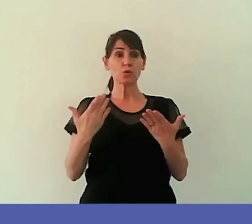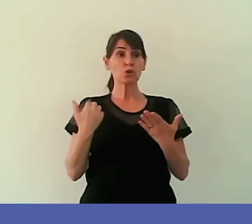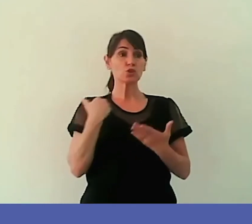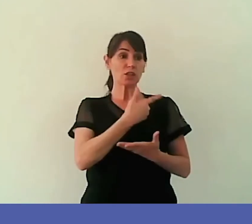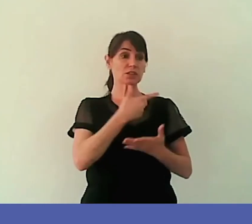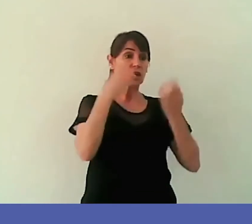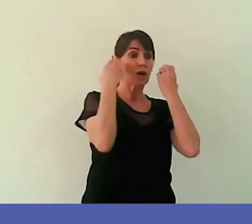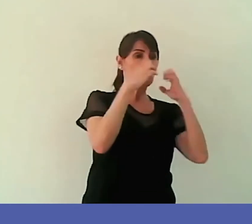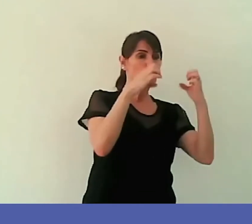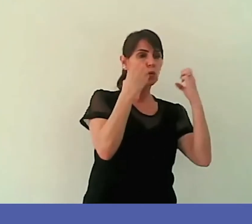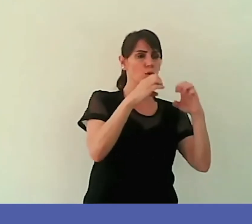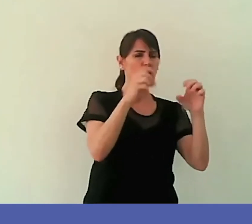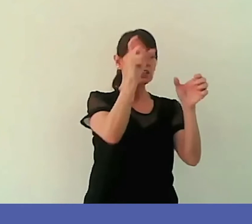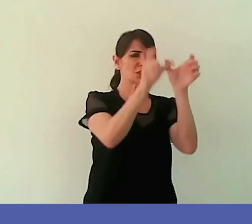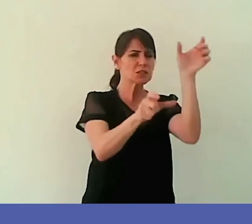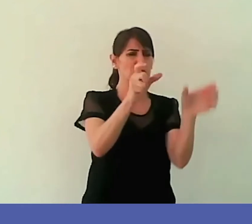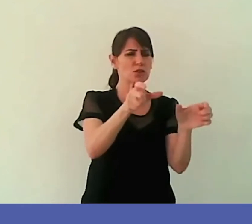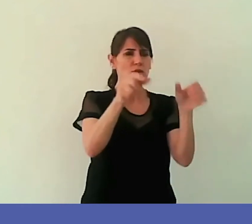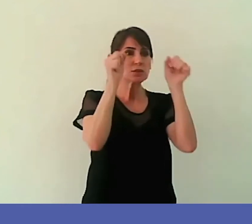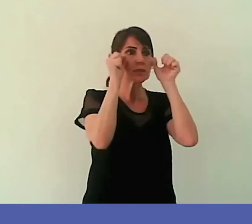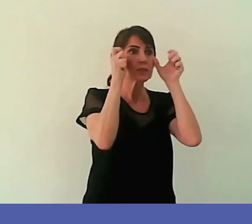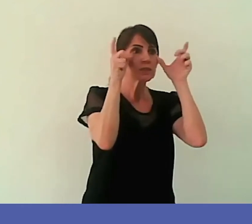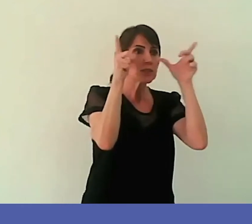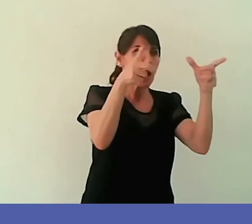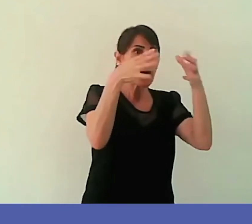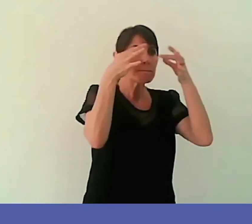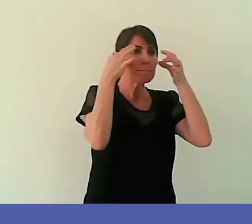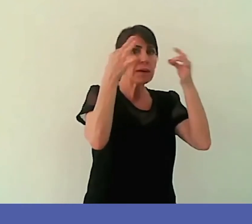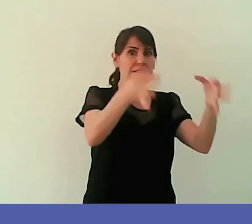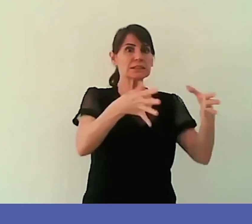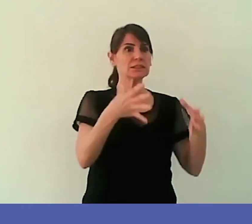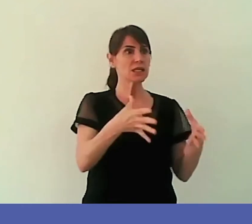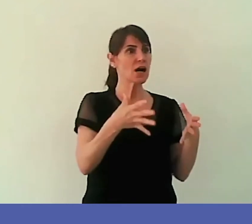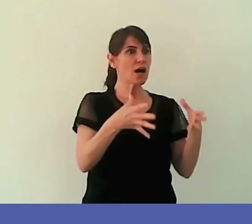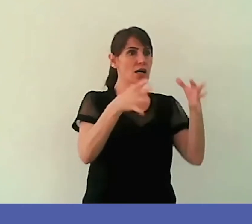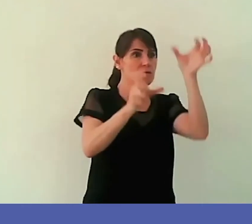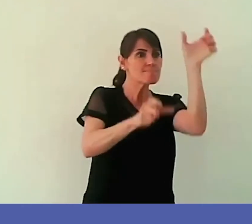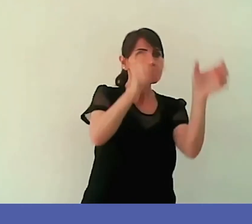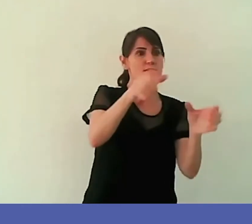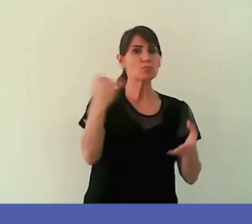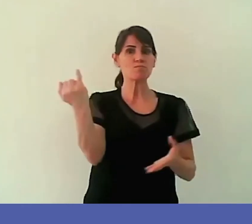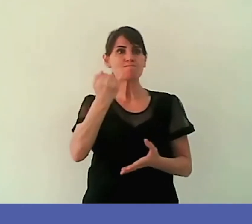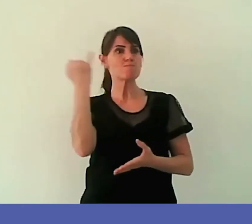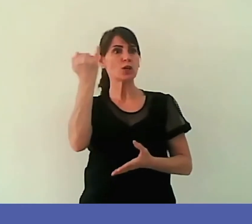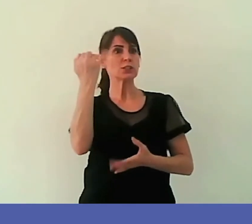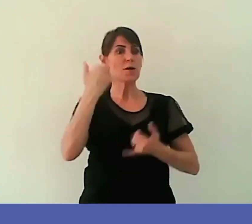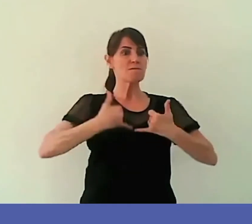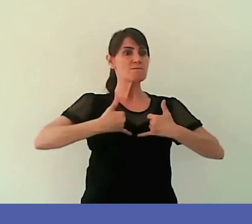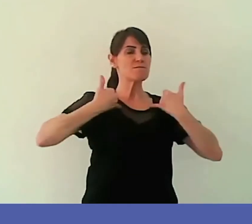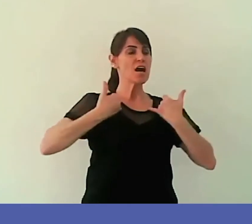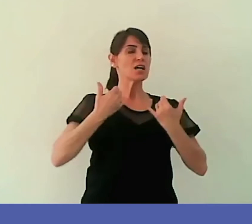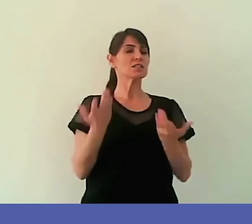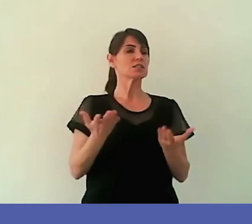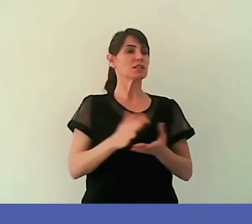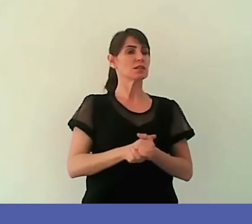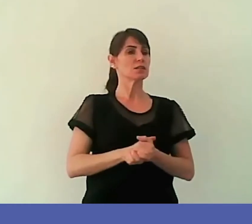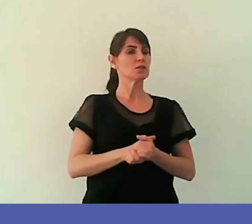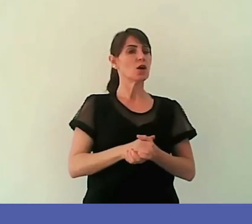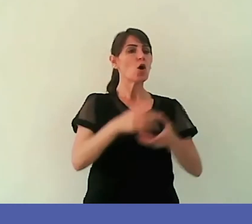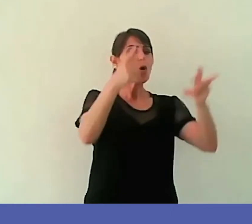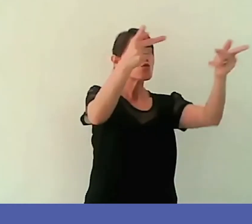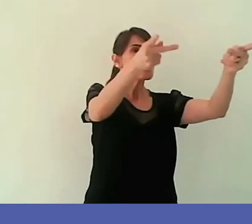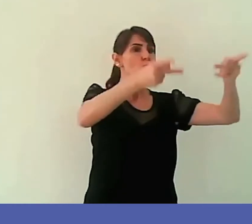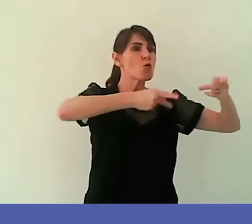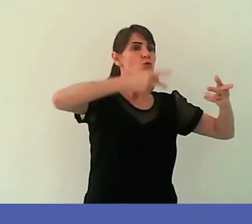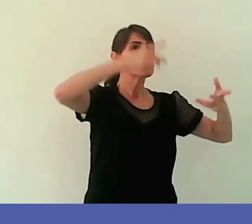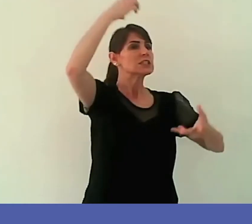os olhos das pessoas. Você tem que ver o que é mais importante. O que é mais importante é o convite do rei,